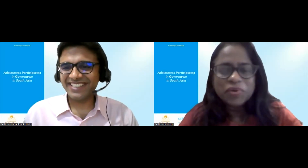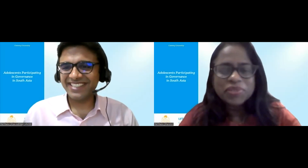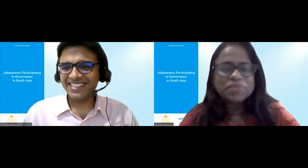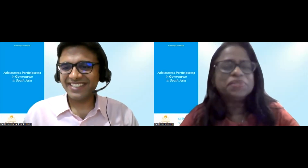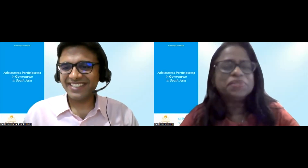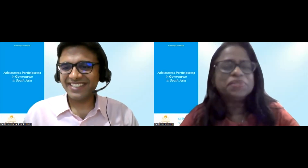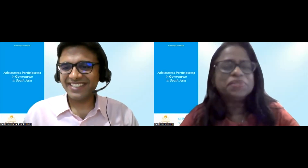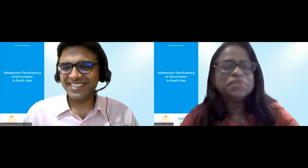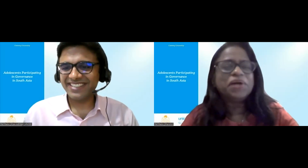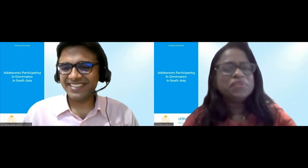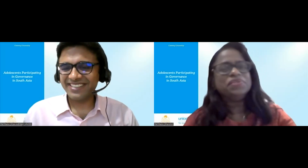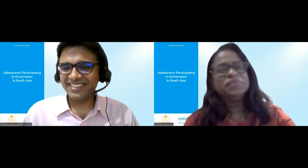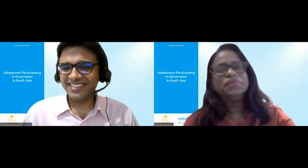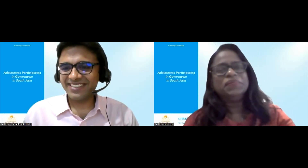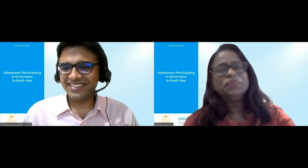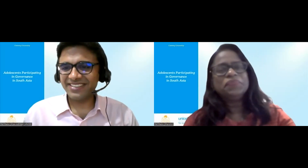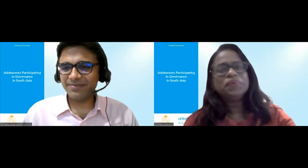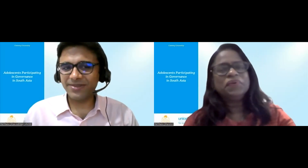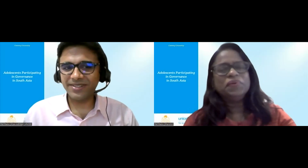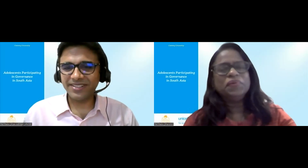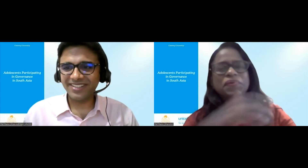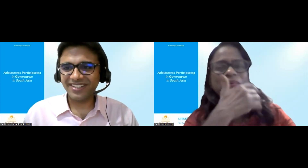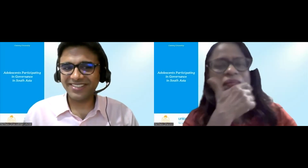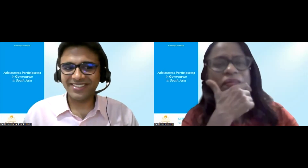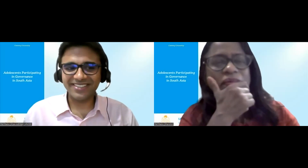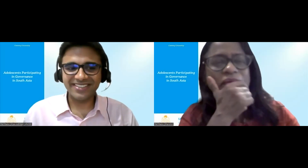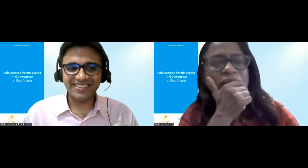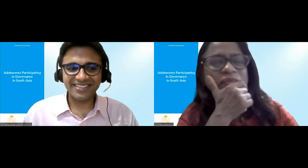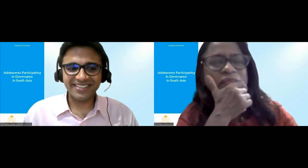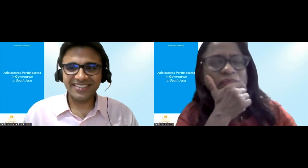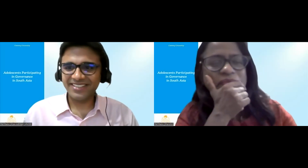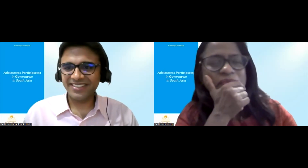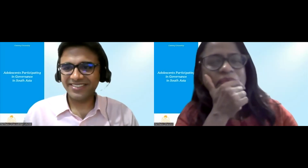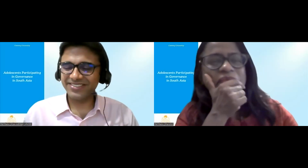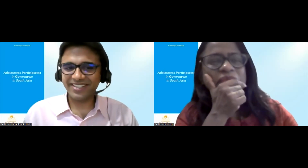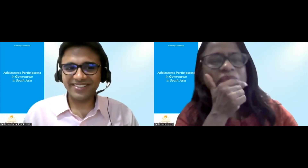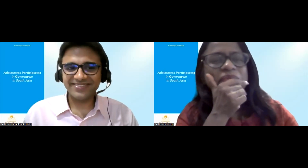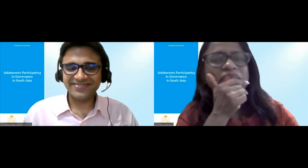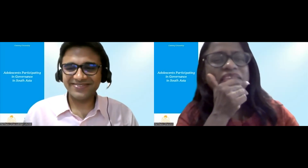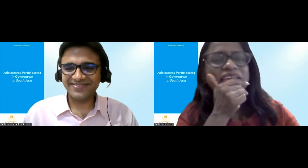More questions. What's your question? निशा भन्नु न नेपालीबाट भन्छु